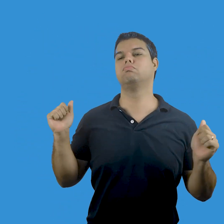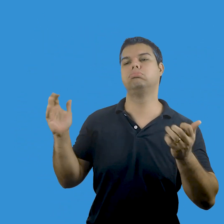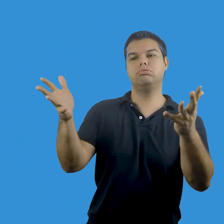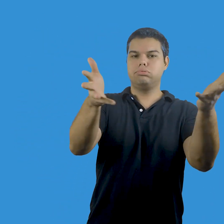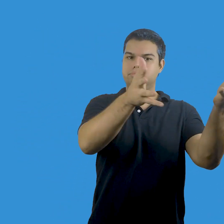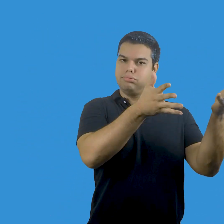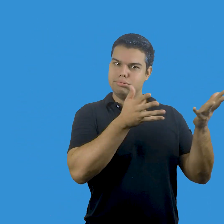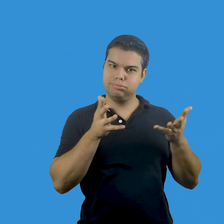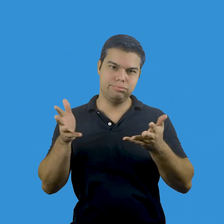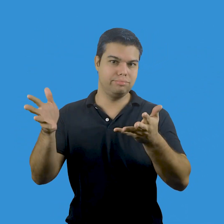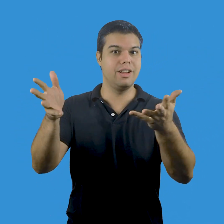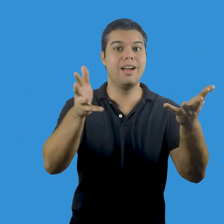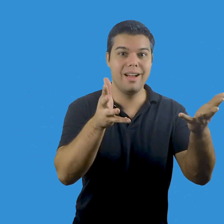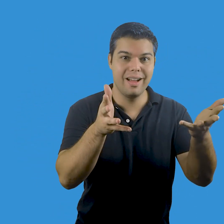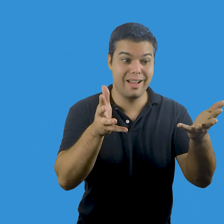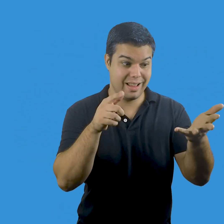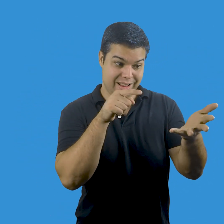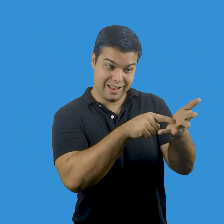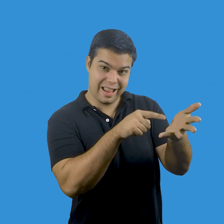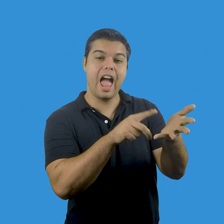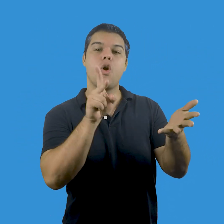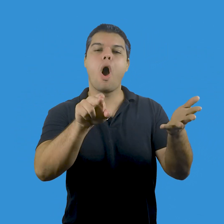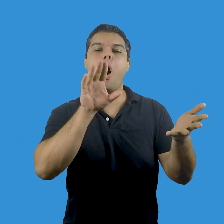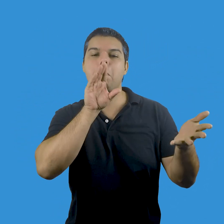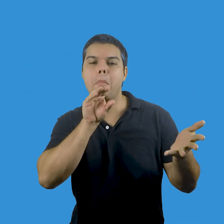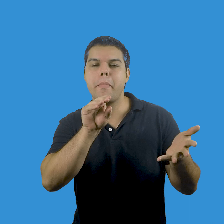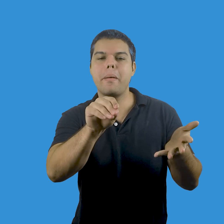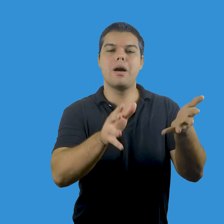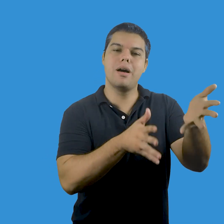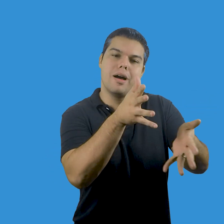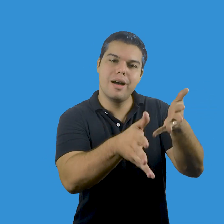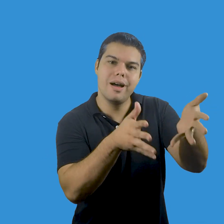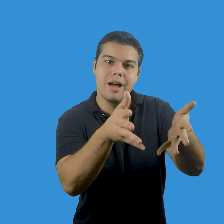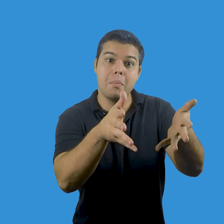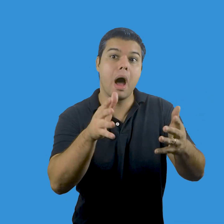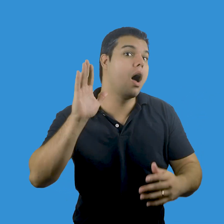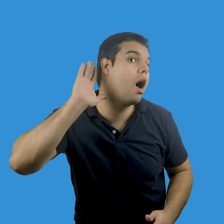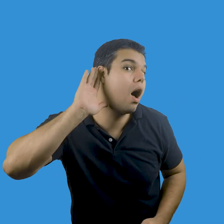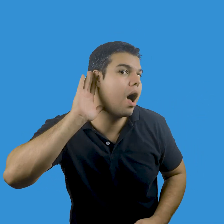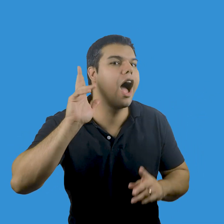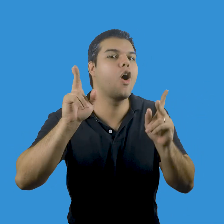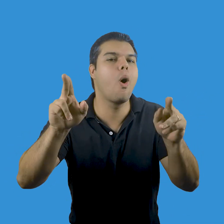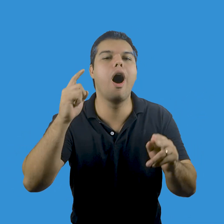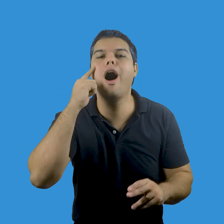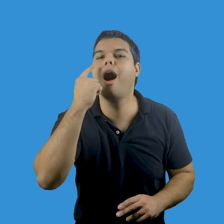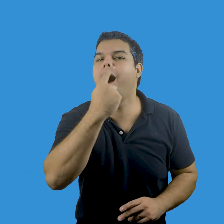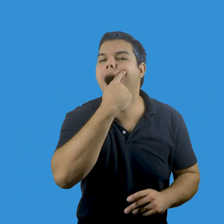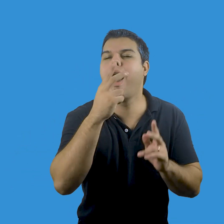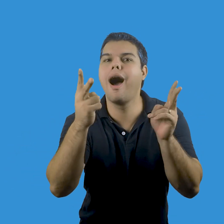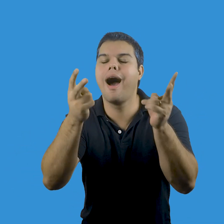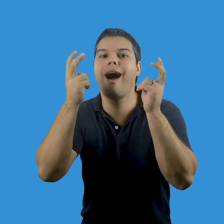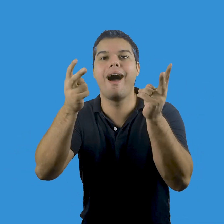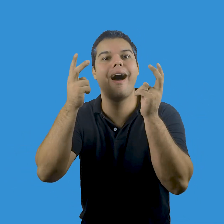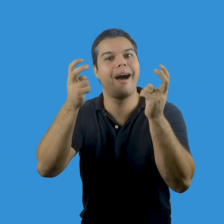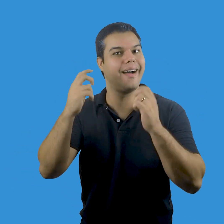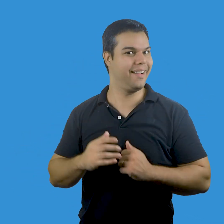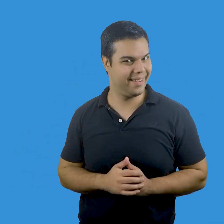é falada por sinais e escutada pelos olhos. Por